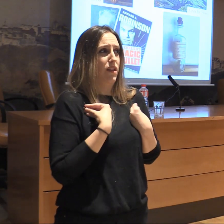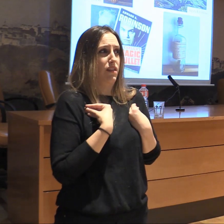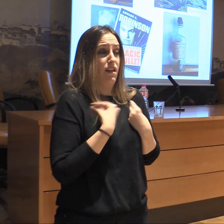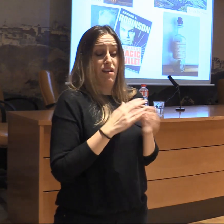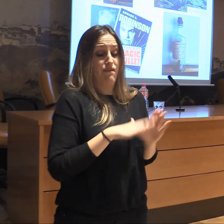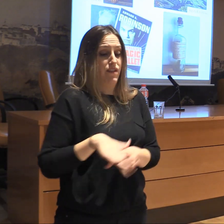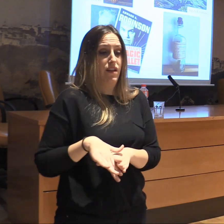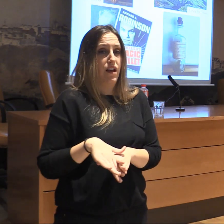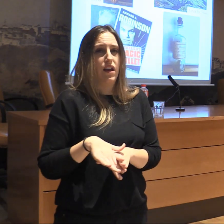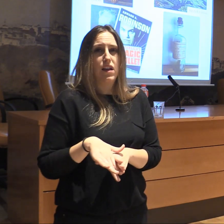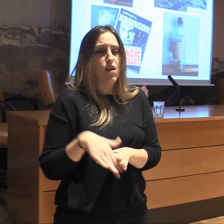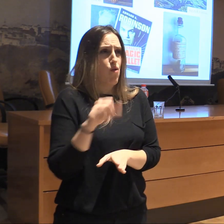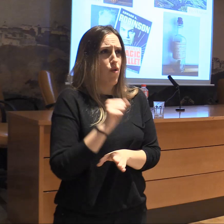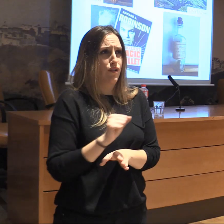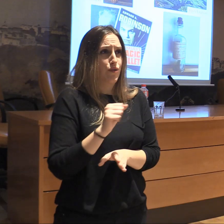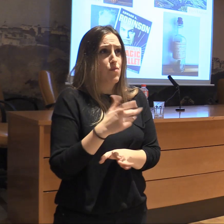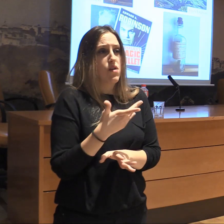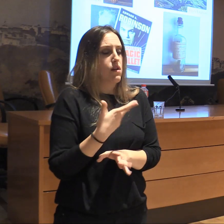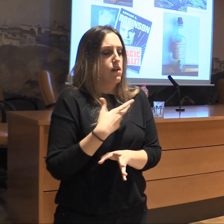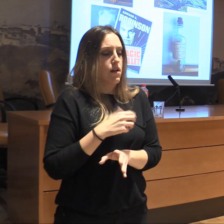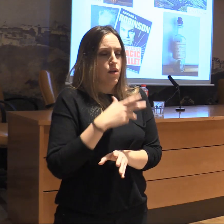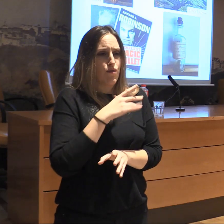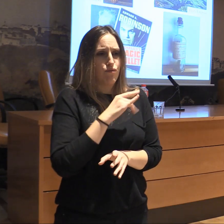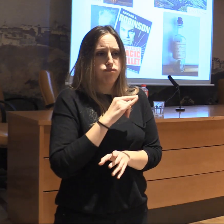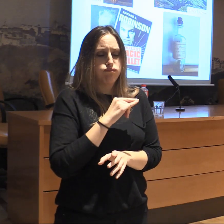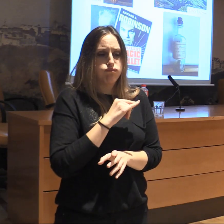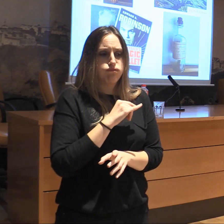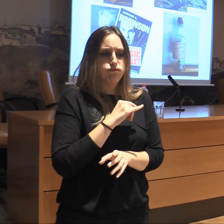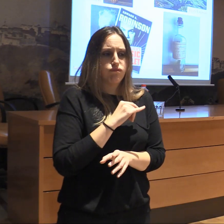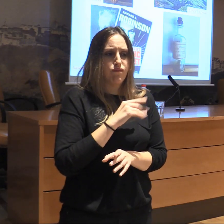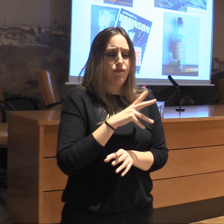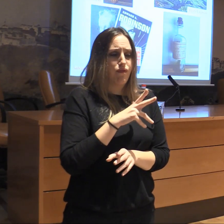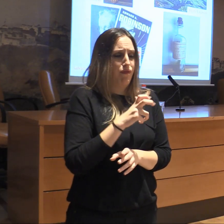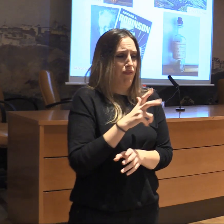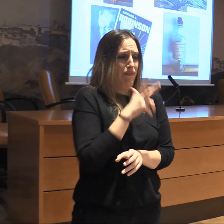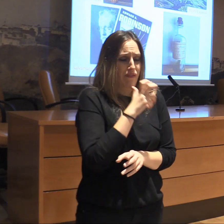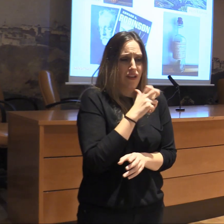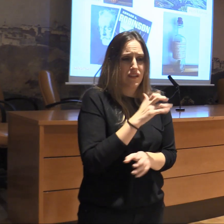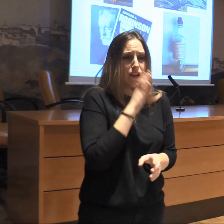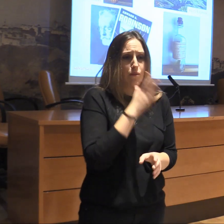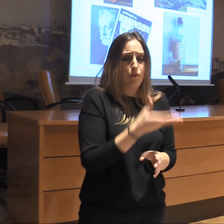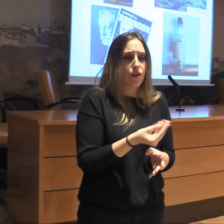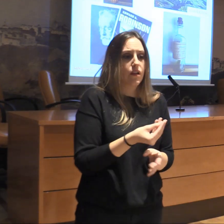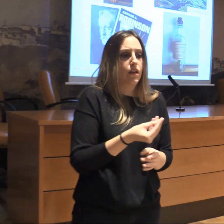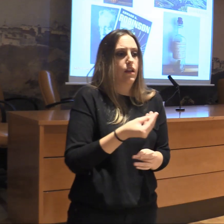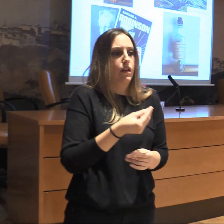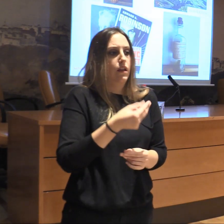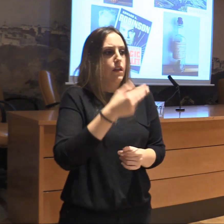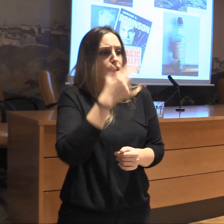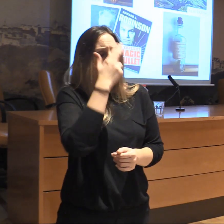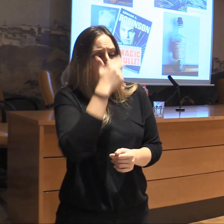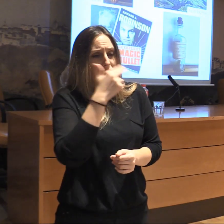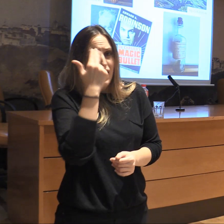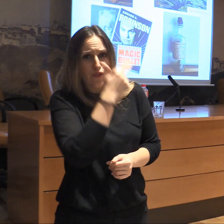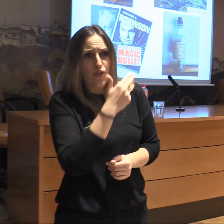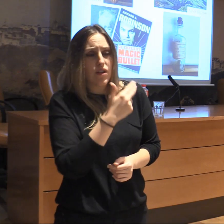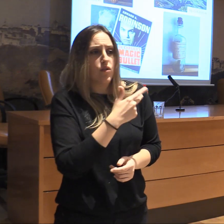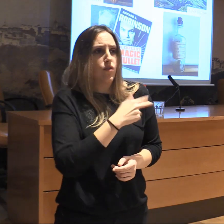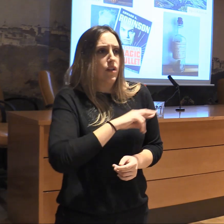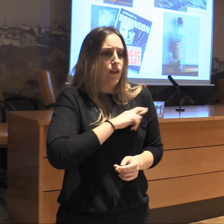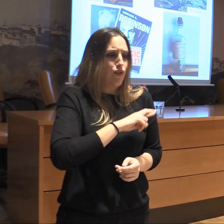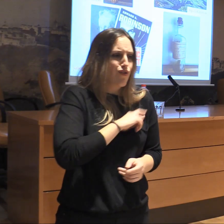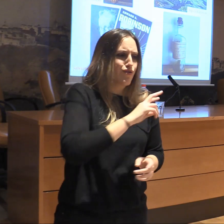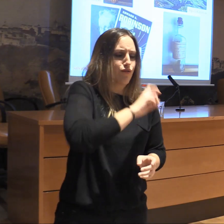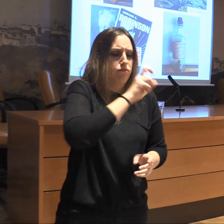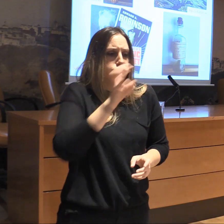terribles, porque distintas confesiones religiosas, ortodoxos, cristianos, católicos, protestantes,